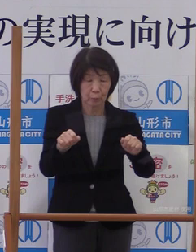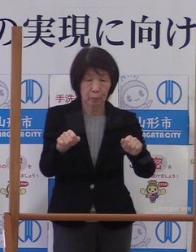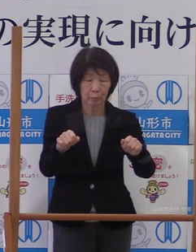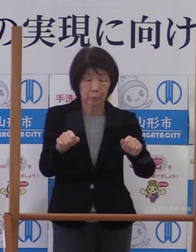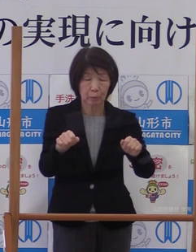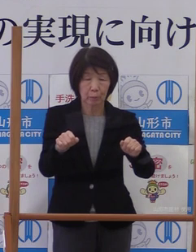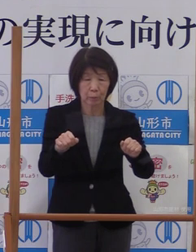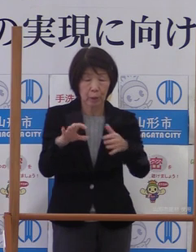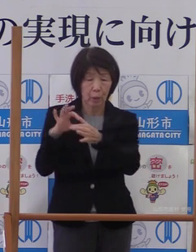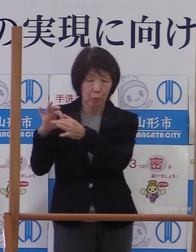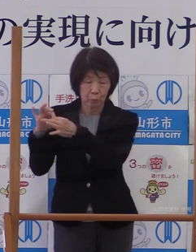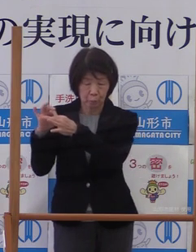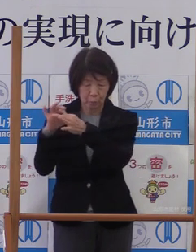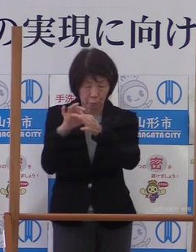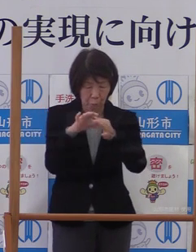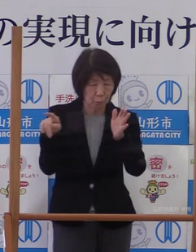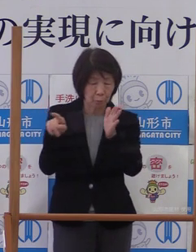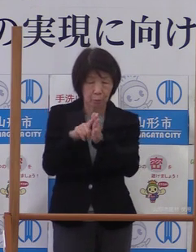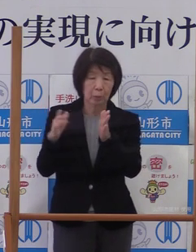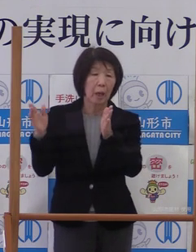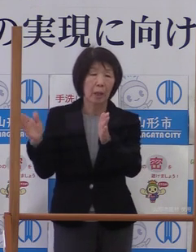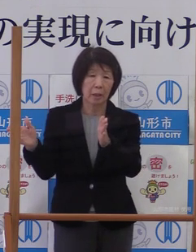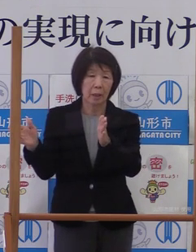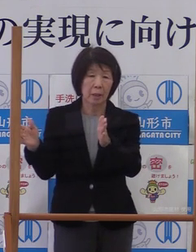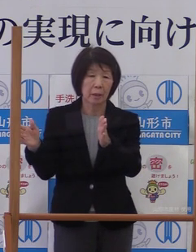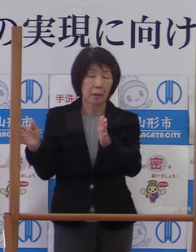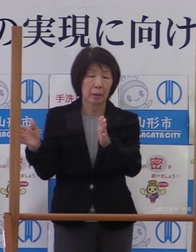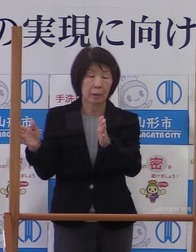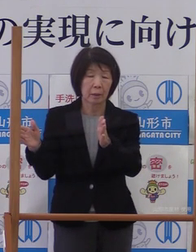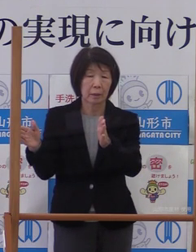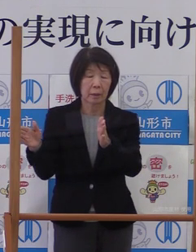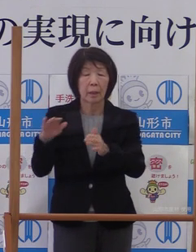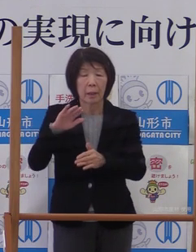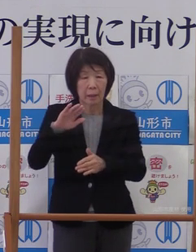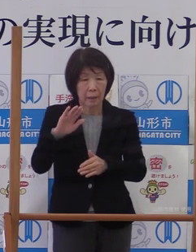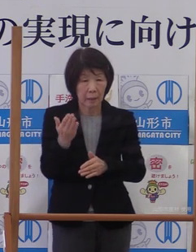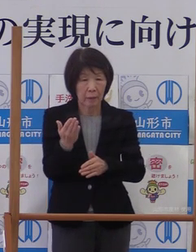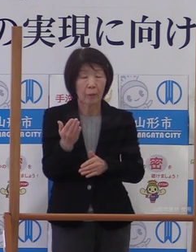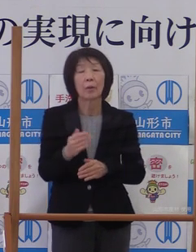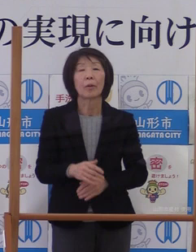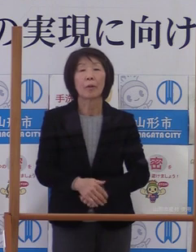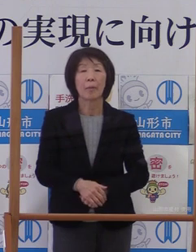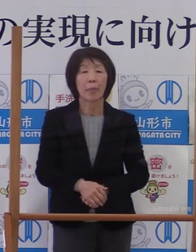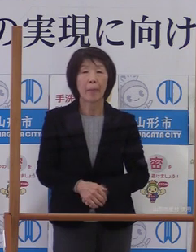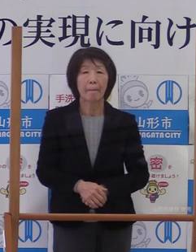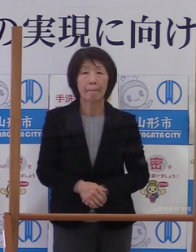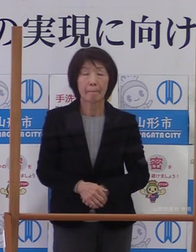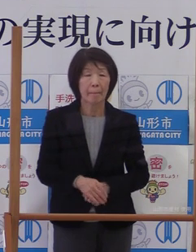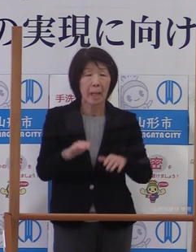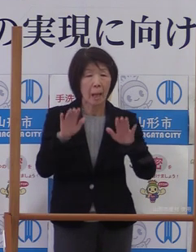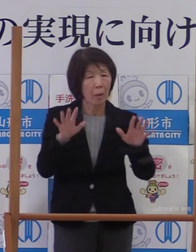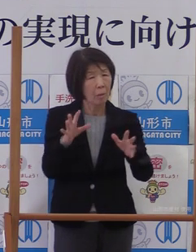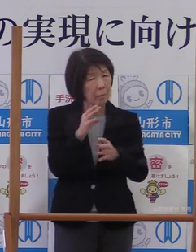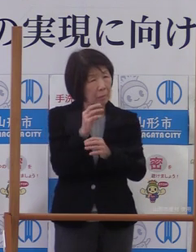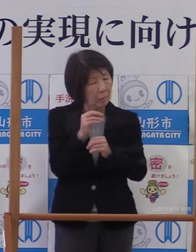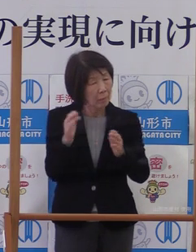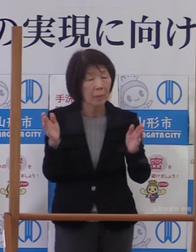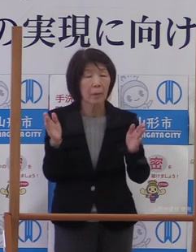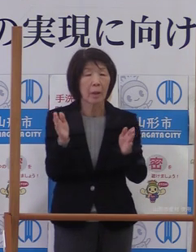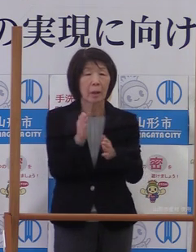枠組みでずっとやってきた経緯がございました。なんですが、ここ数年です